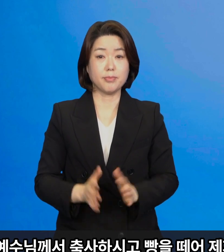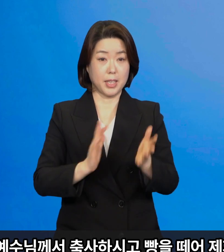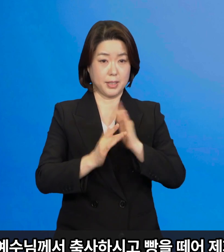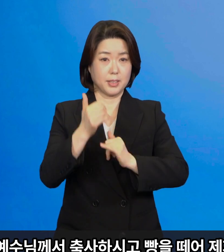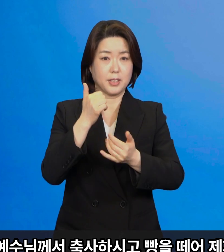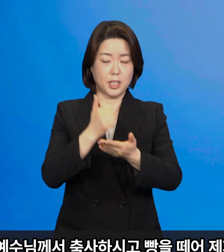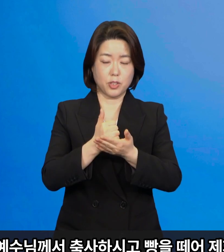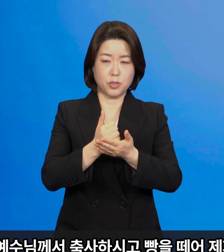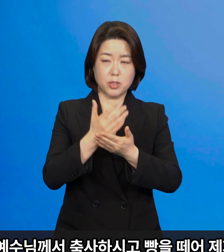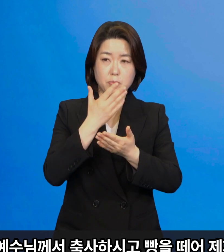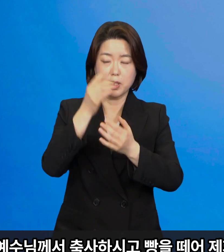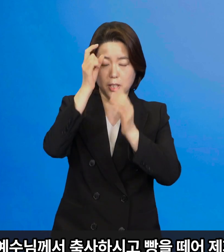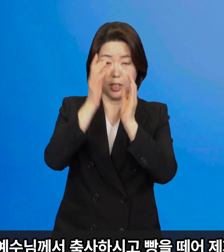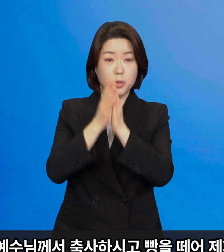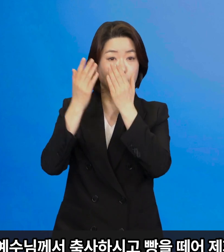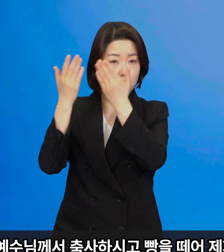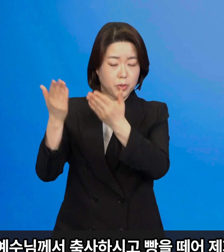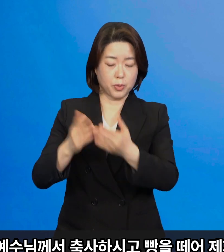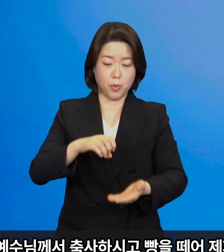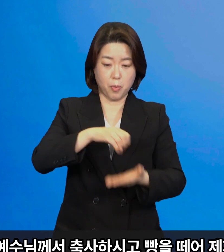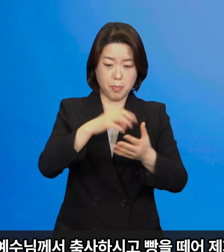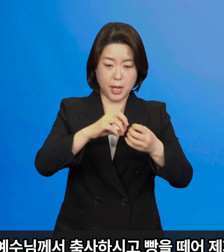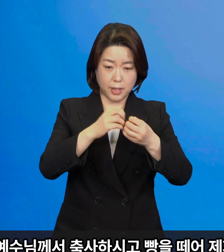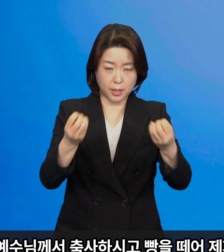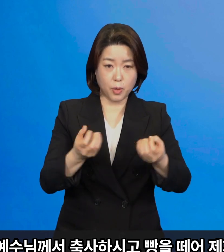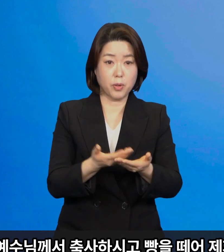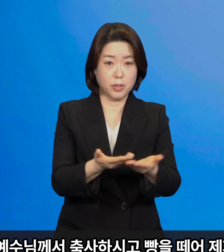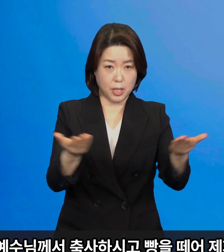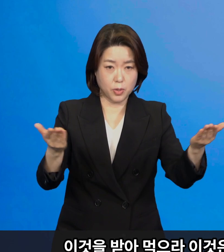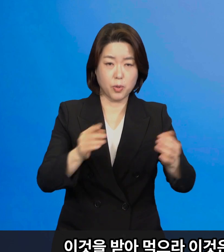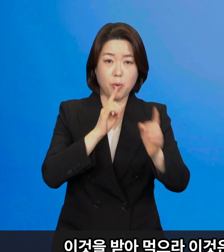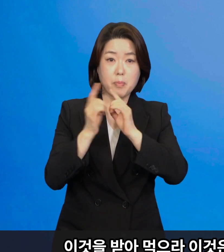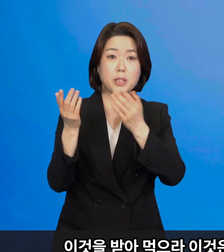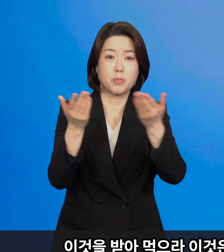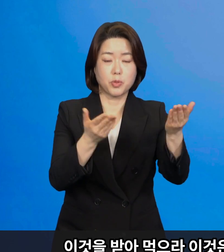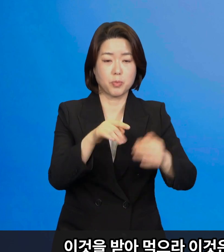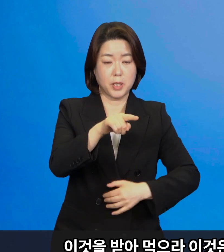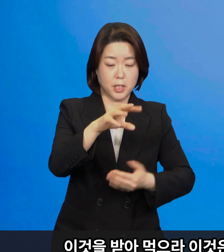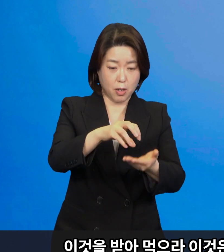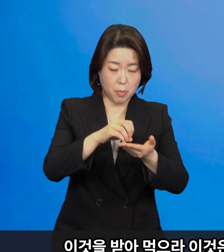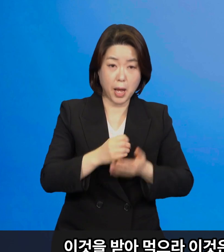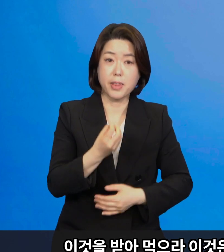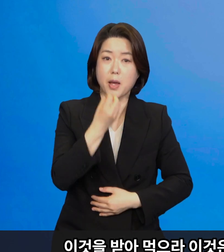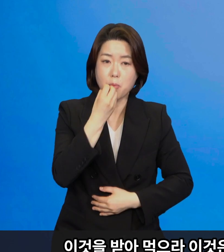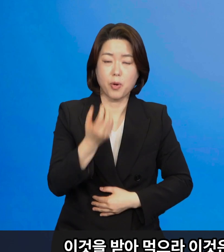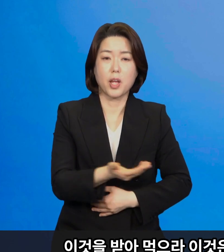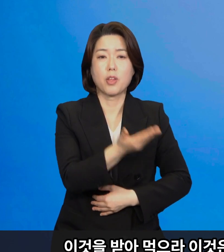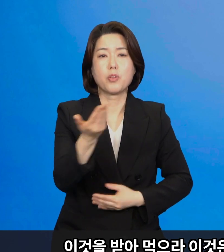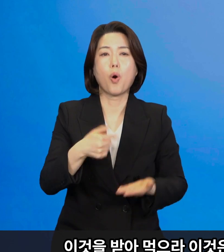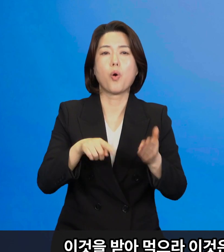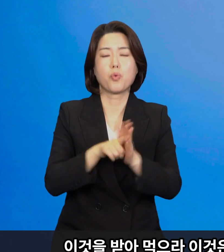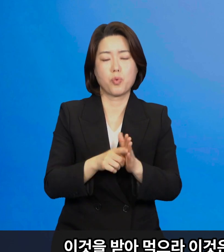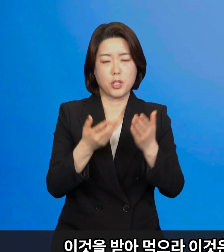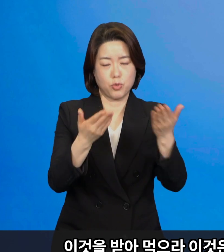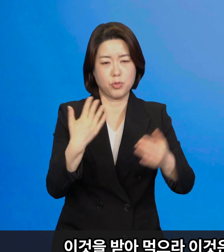예수님께서 축사하시고 빵을 떼어 제자들에게 나눠주시면서 말씀하셨습니다. 이것을 받아 먹으라. 이것은 너희를 위하여 주는 나의